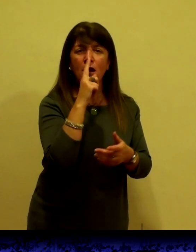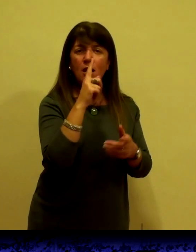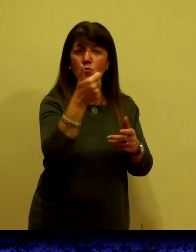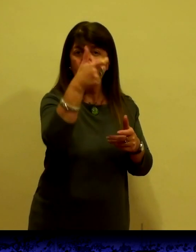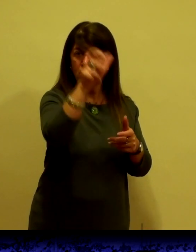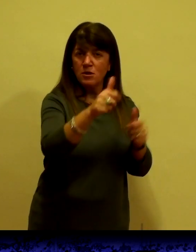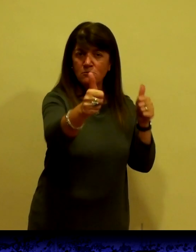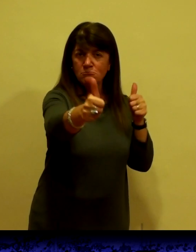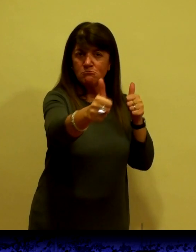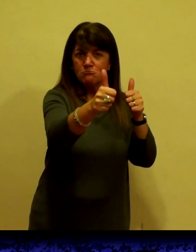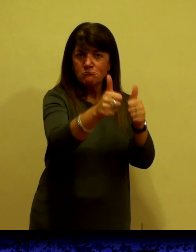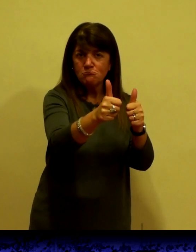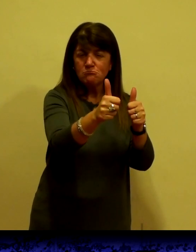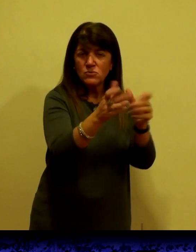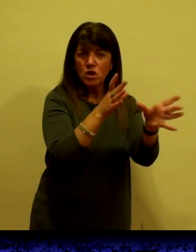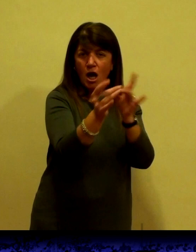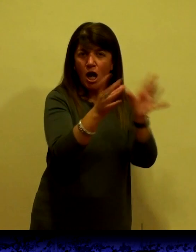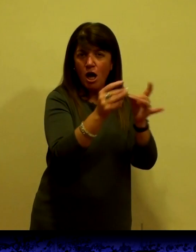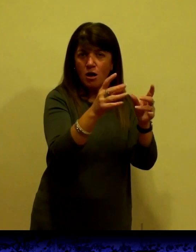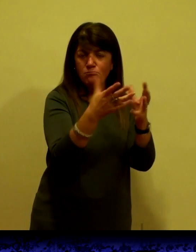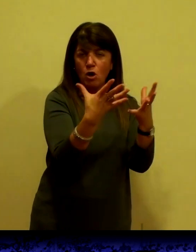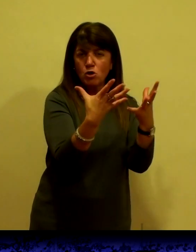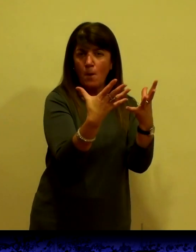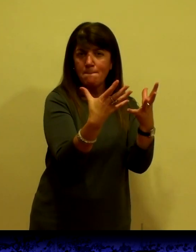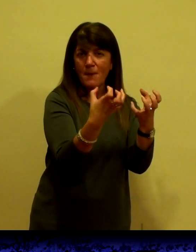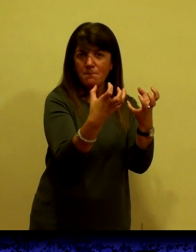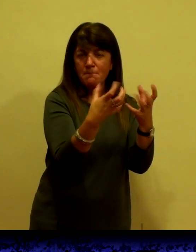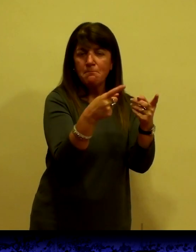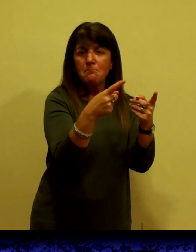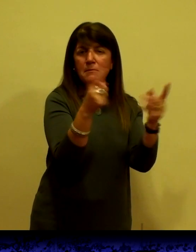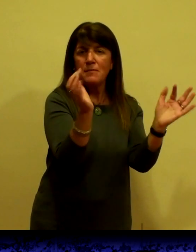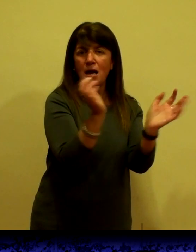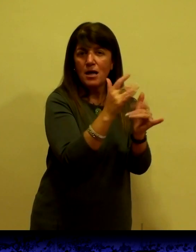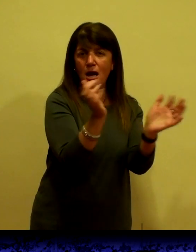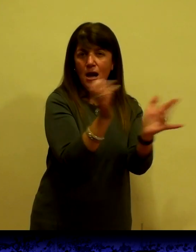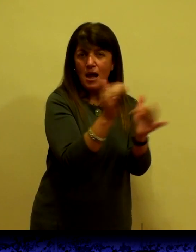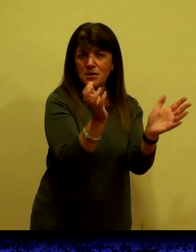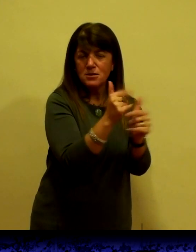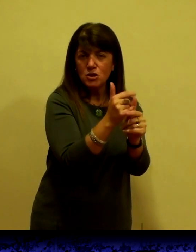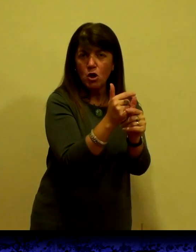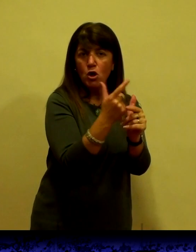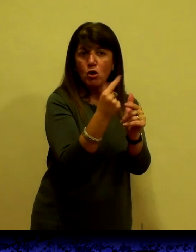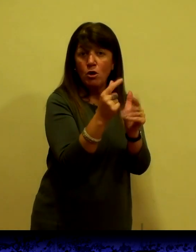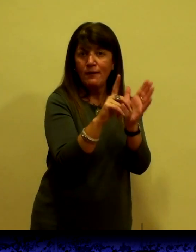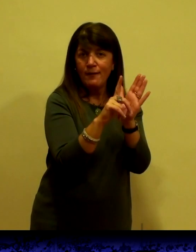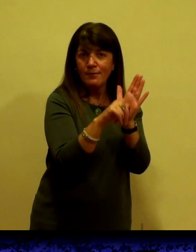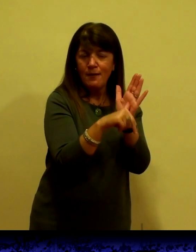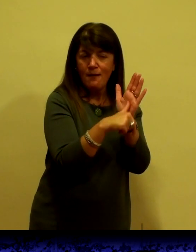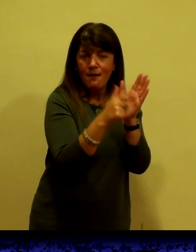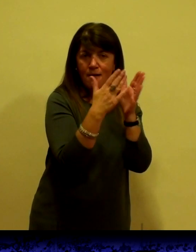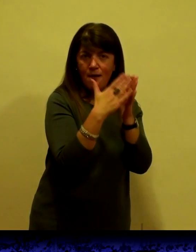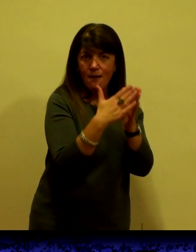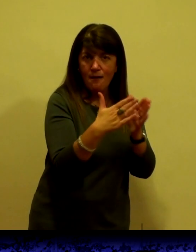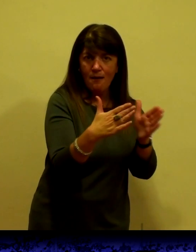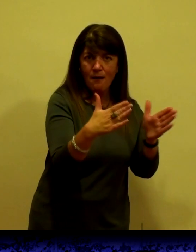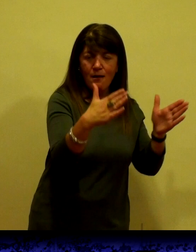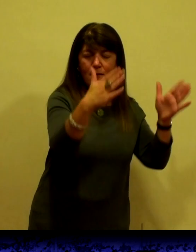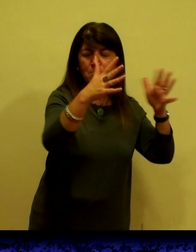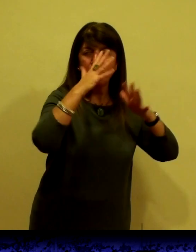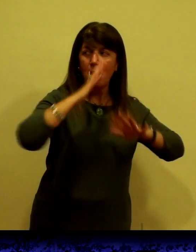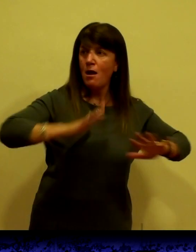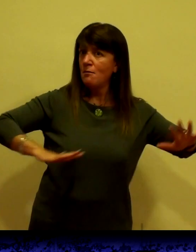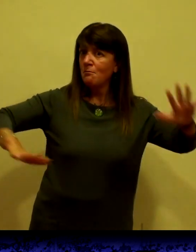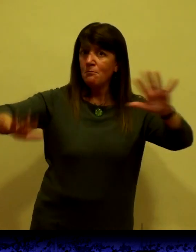una coprogettazione, ma anche una relazione con dei temi precisi, con l'ambiente in cui ci si